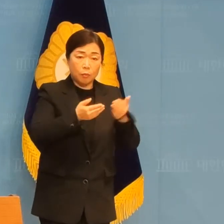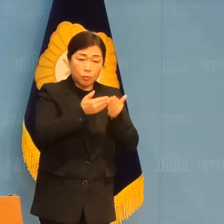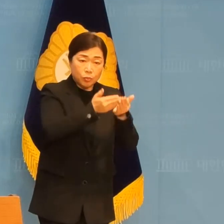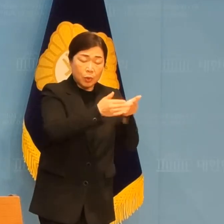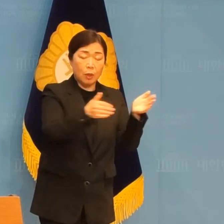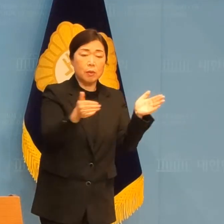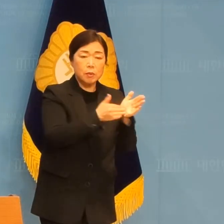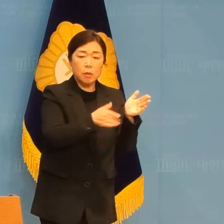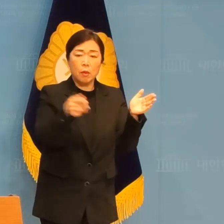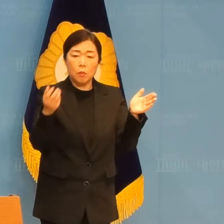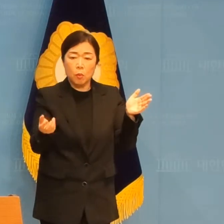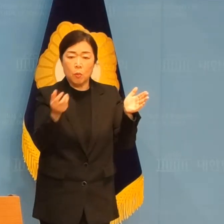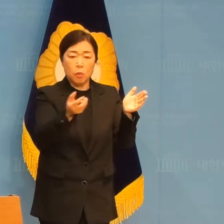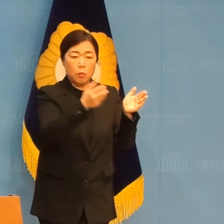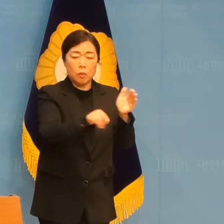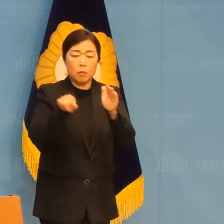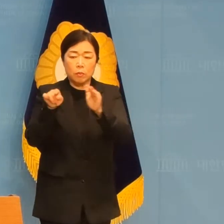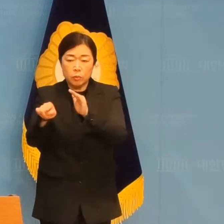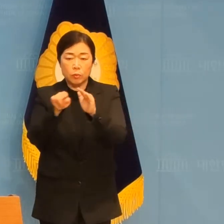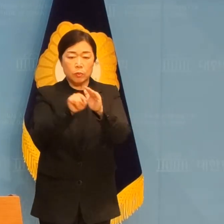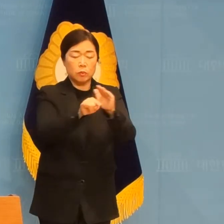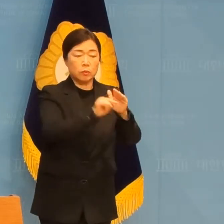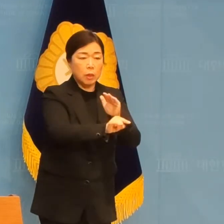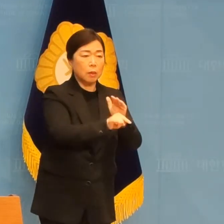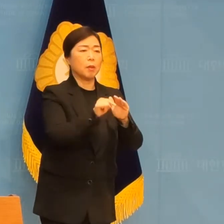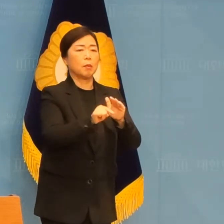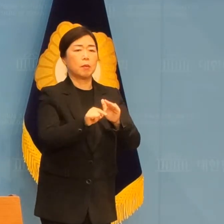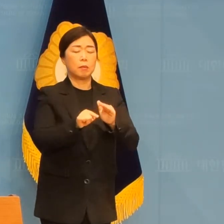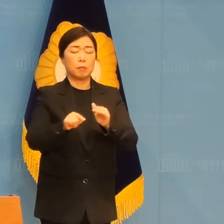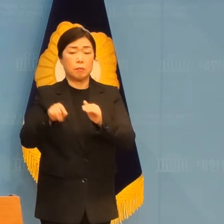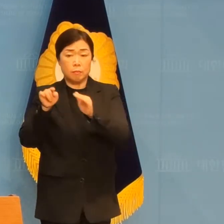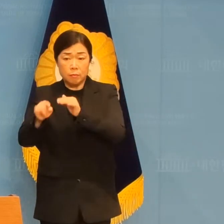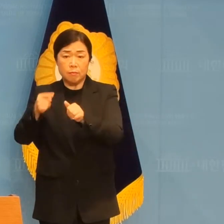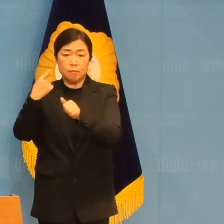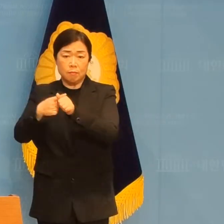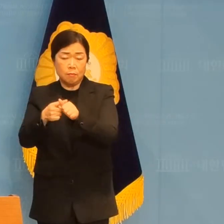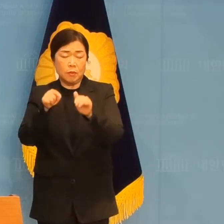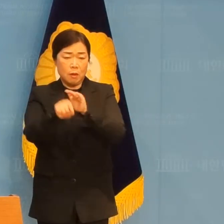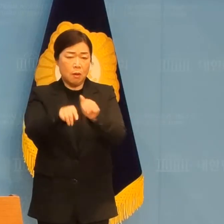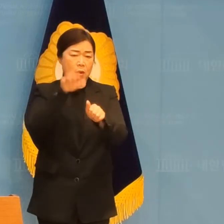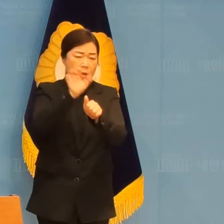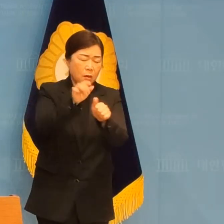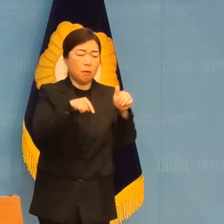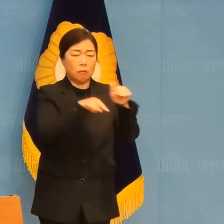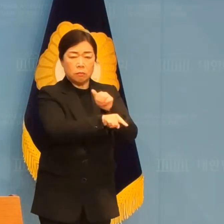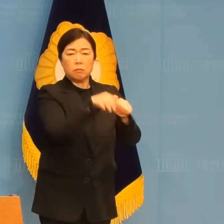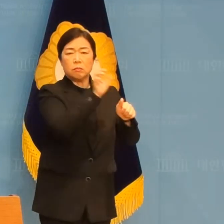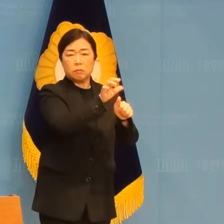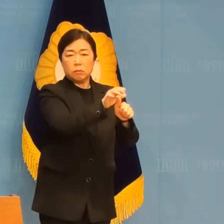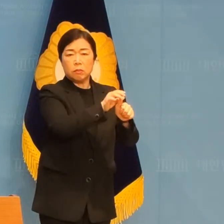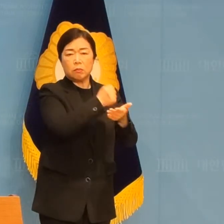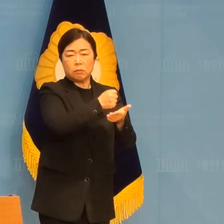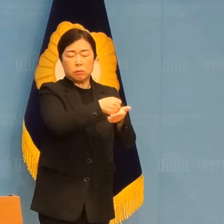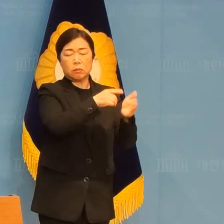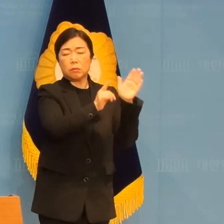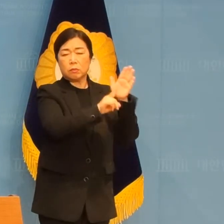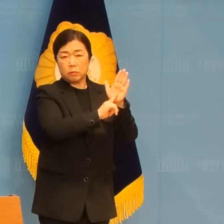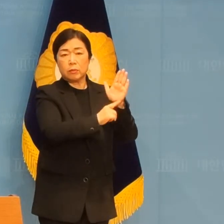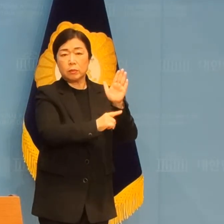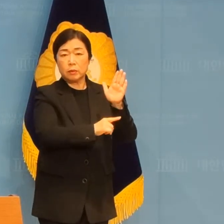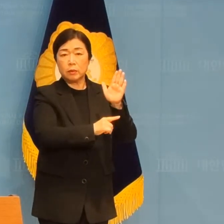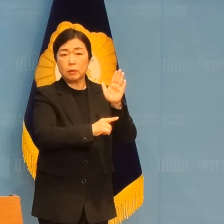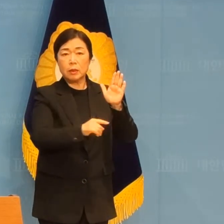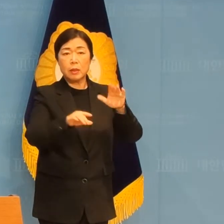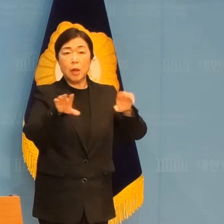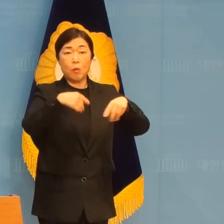4차례나 서울시 현장을 찾아 공개 비판을 이어갔습니다. 이쯤 되면 총리